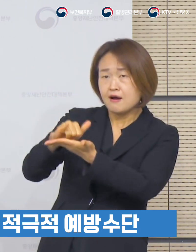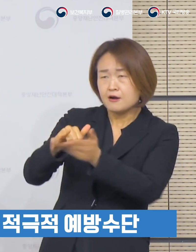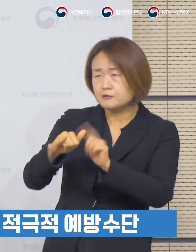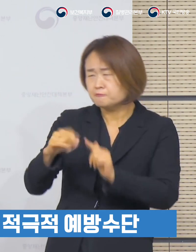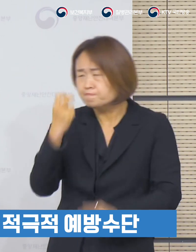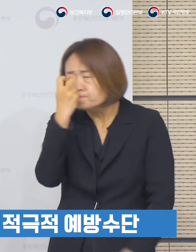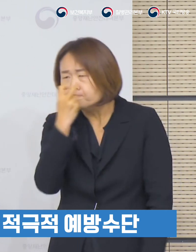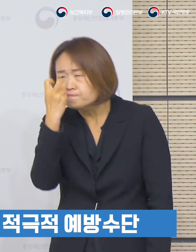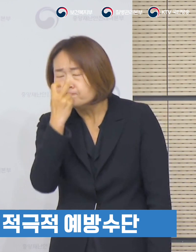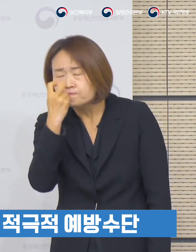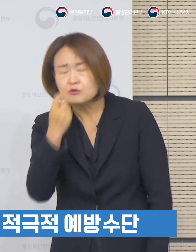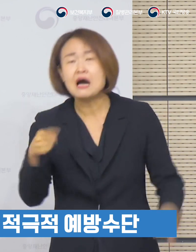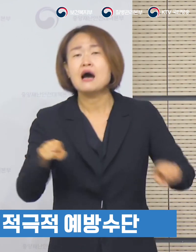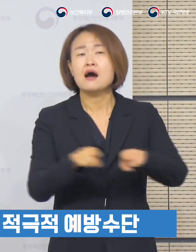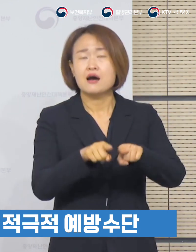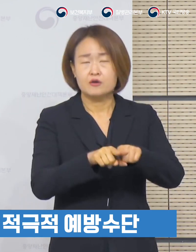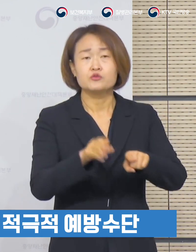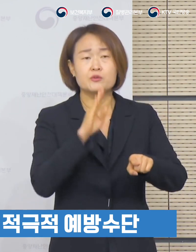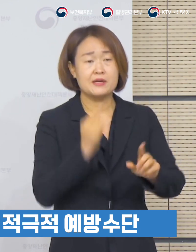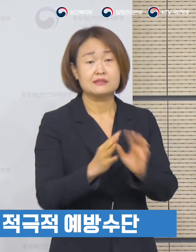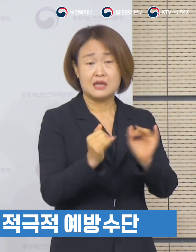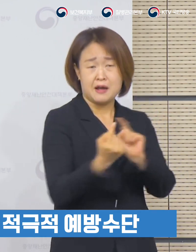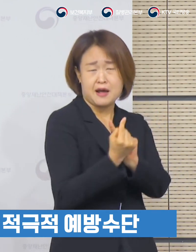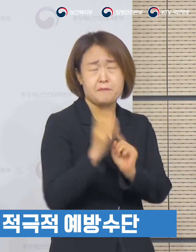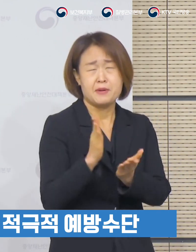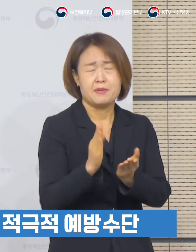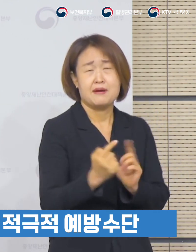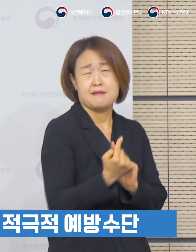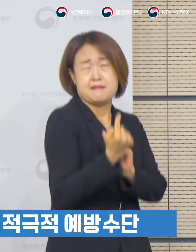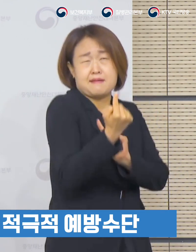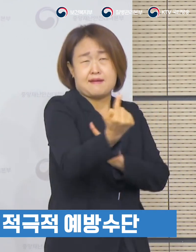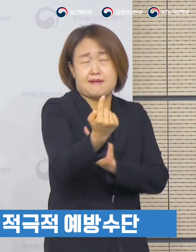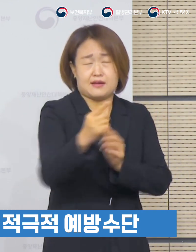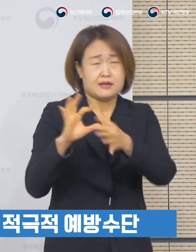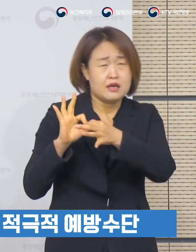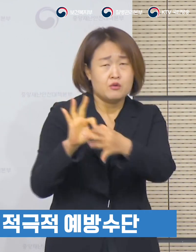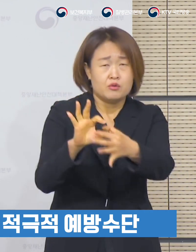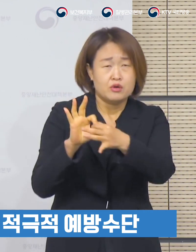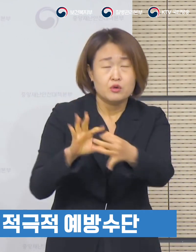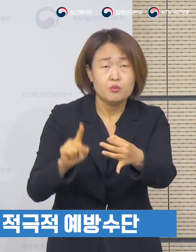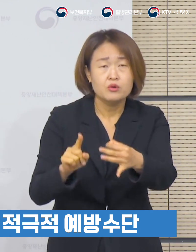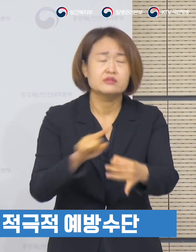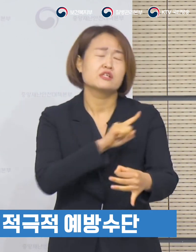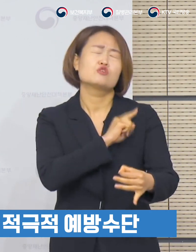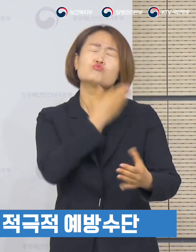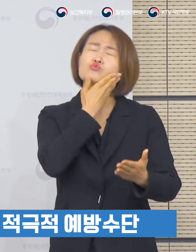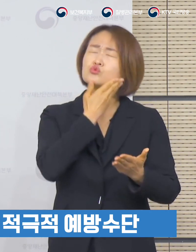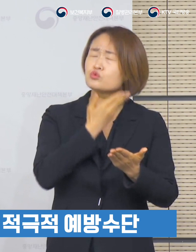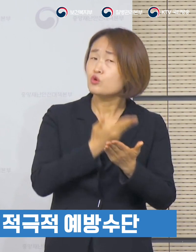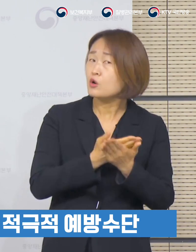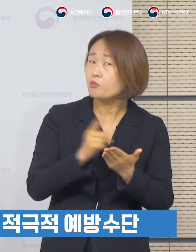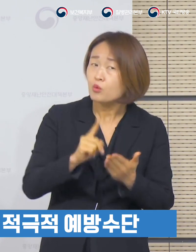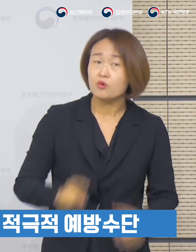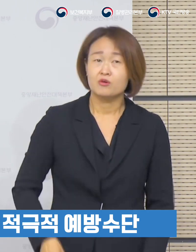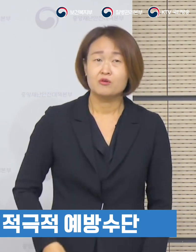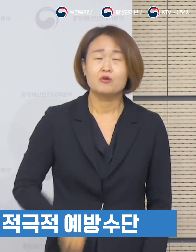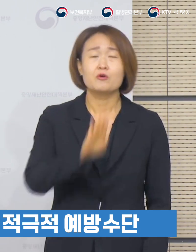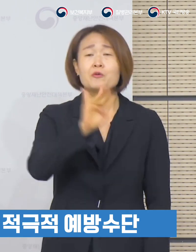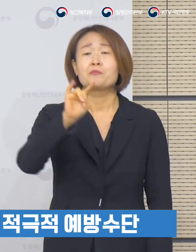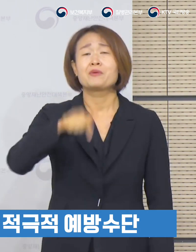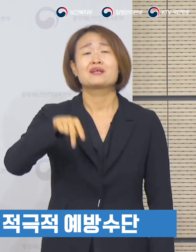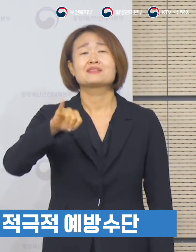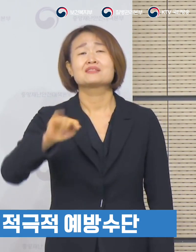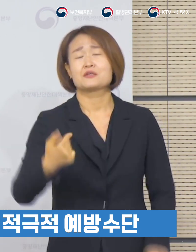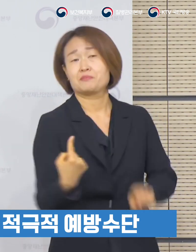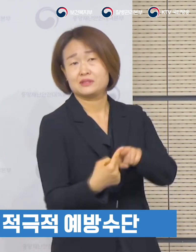조치를 취하면서 사회적 거리두기를 유지하는 것이 우리 사회의 가장 중요한 코로나19 백신이자